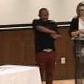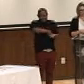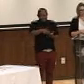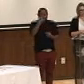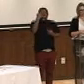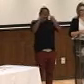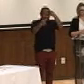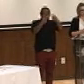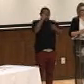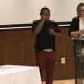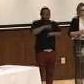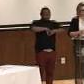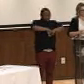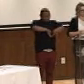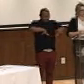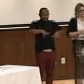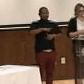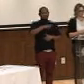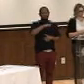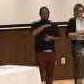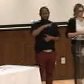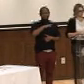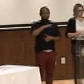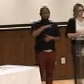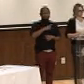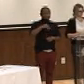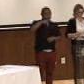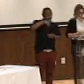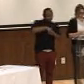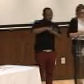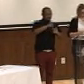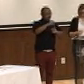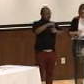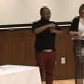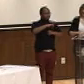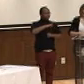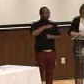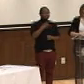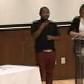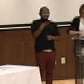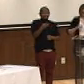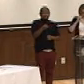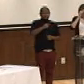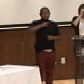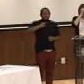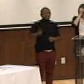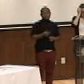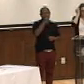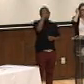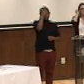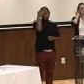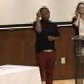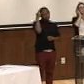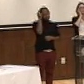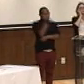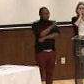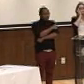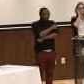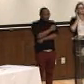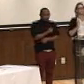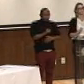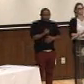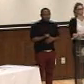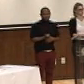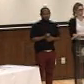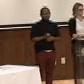ideias. Nós temos no Instituto, hoje, quase 30 mil pessoas na condição de estudantes,